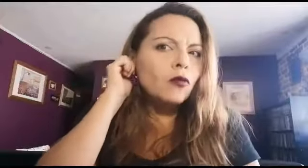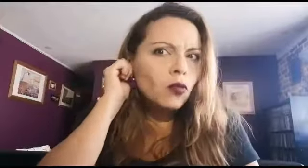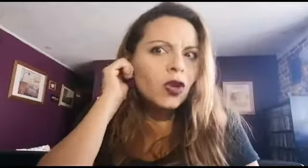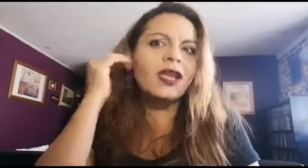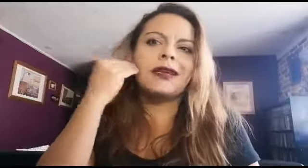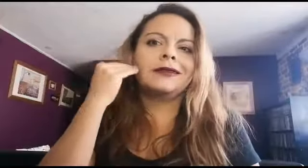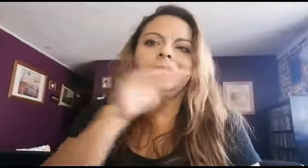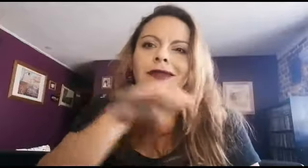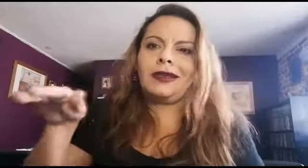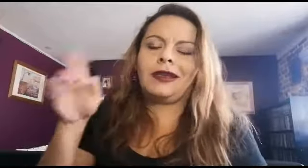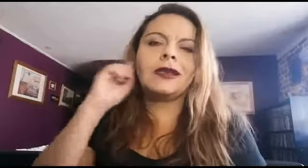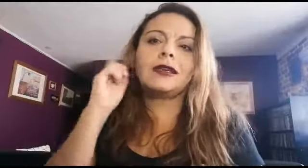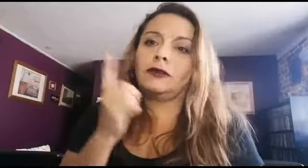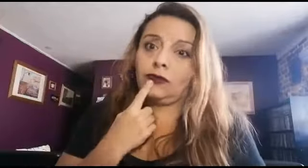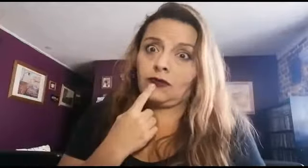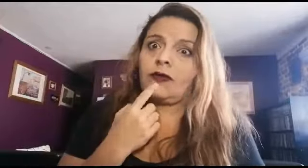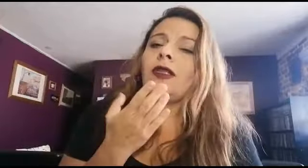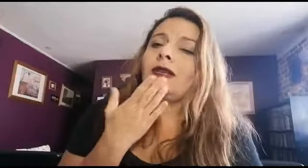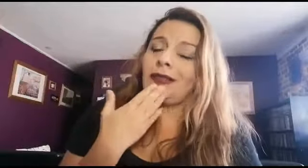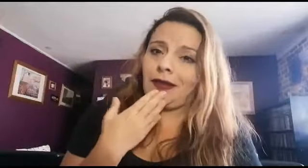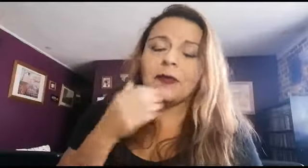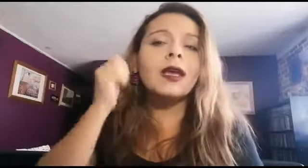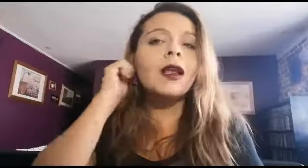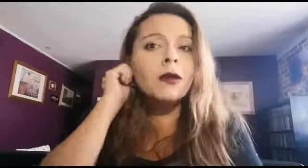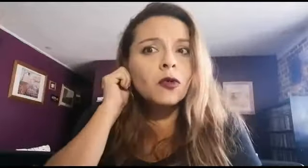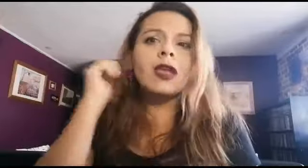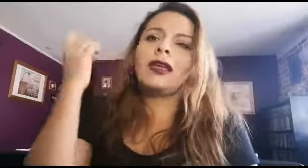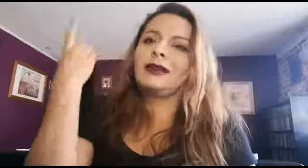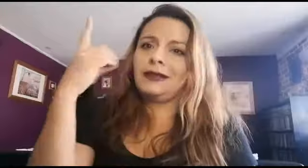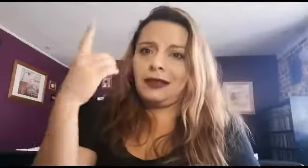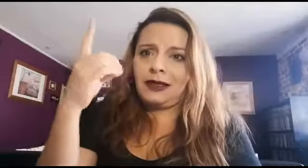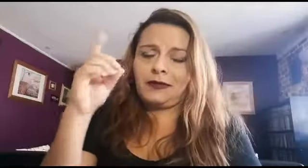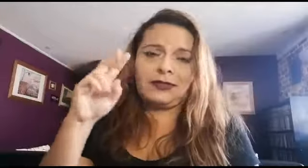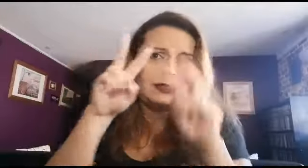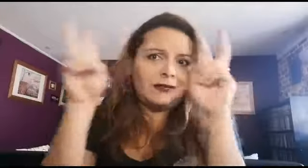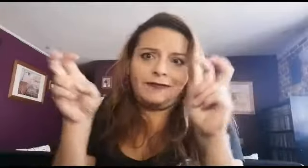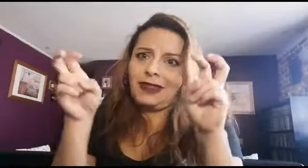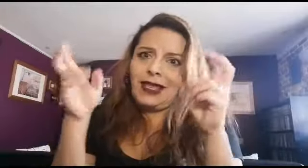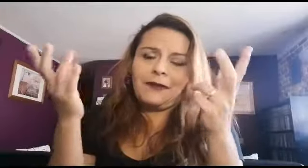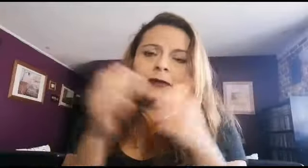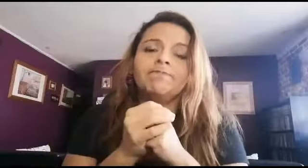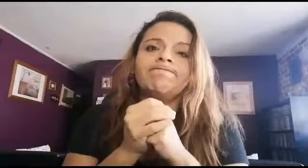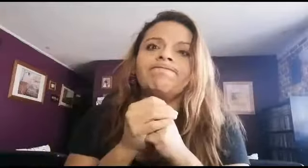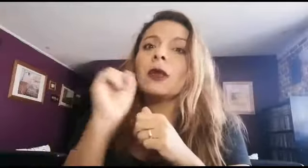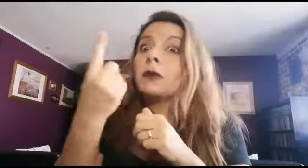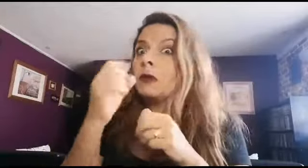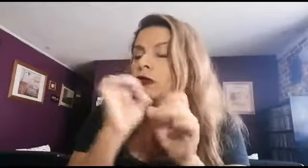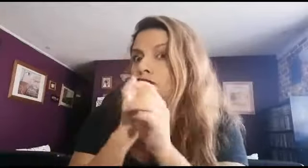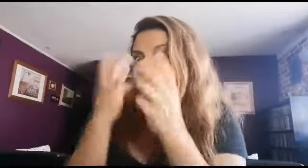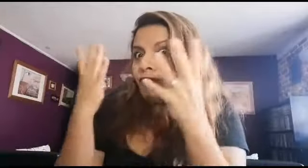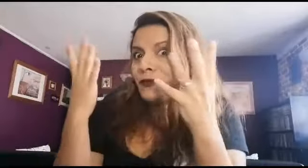podamos apoyar a las mujeres ya las niñas sordas y también a las mujeres y niños con discapacidad en esta